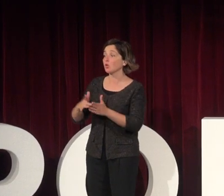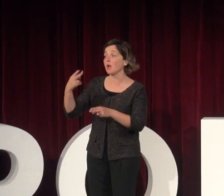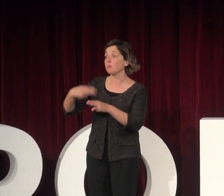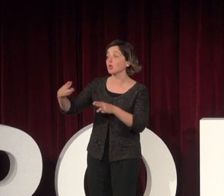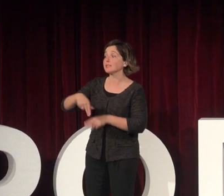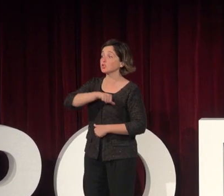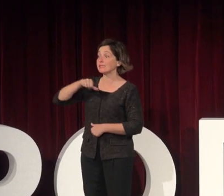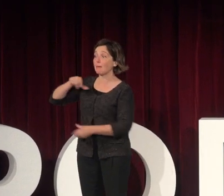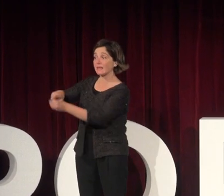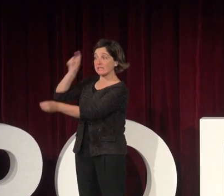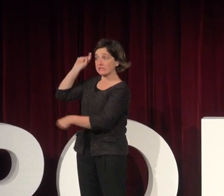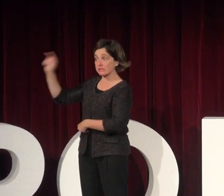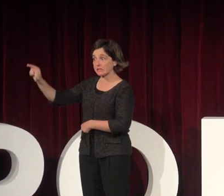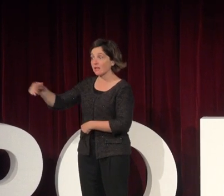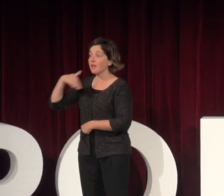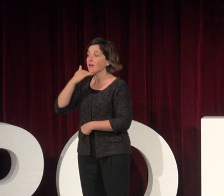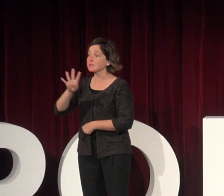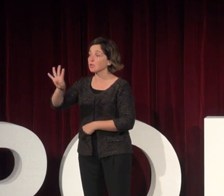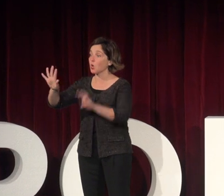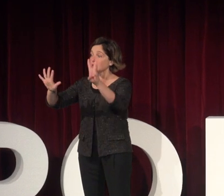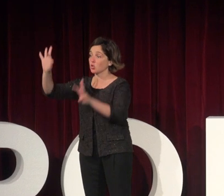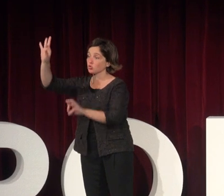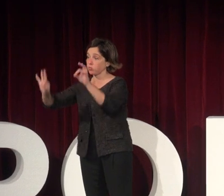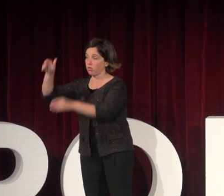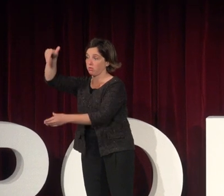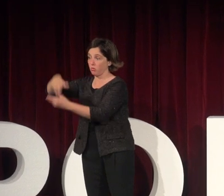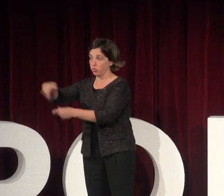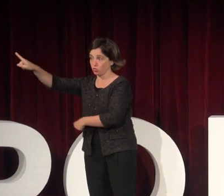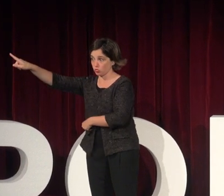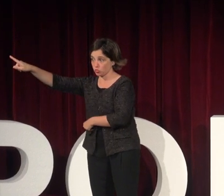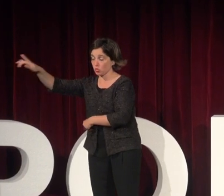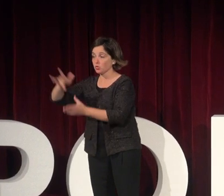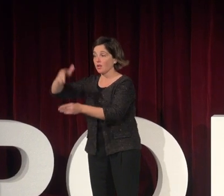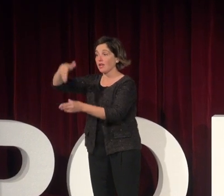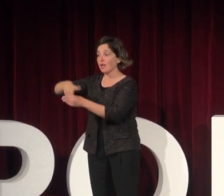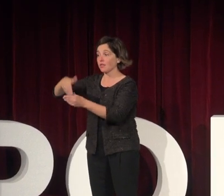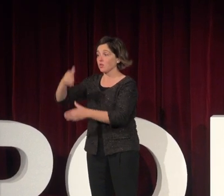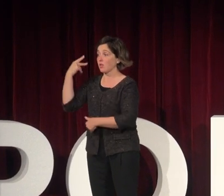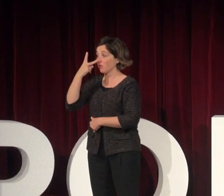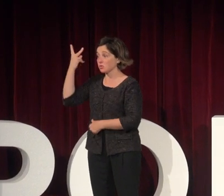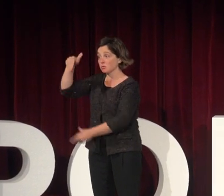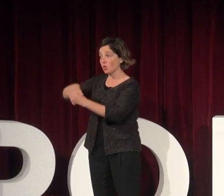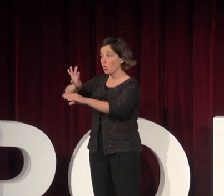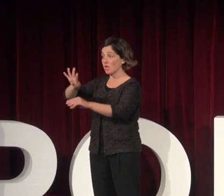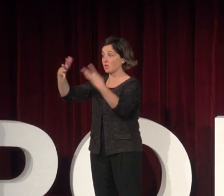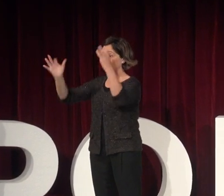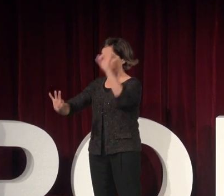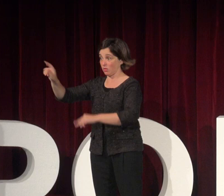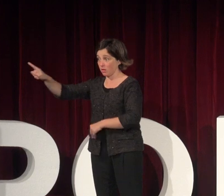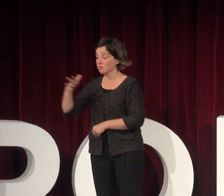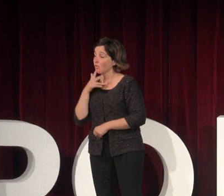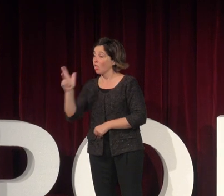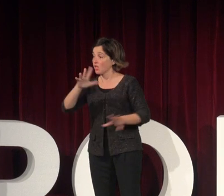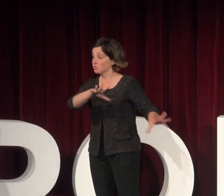políticos independentistas obtuvieron casi un 48% de los votos emitidos en las elecciones de hace 2 años. Eso les da derecho